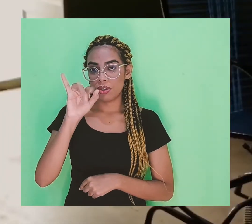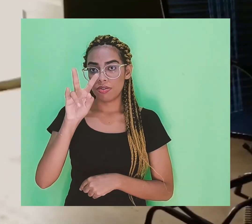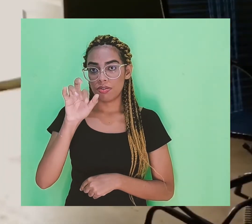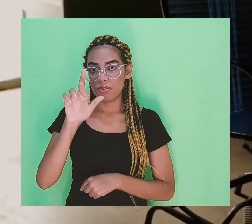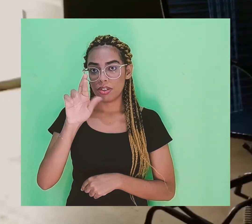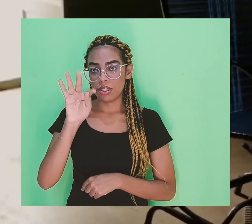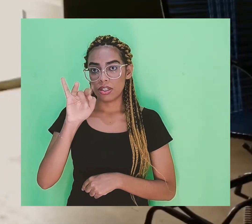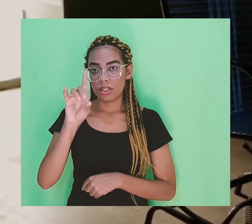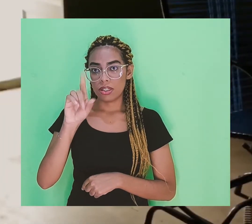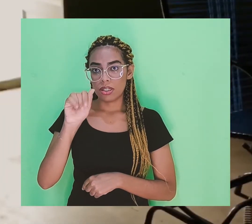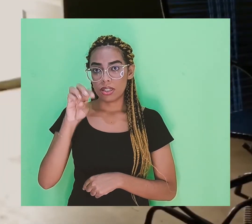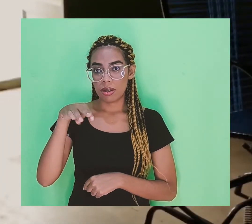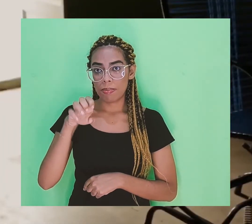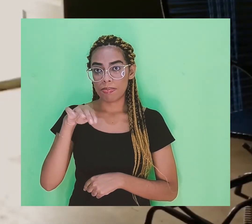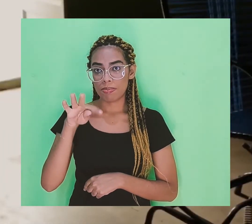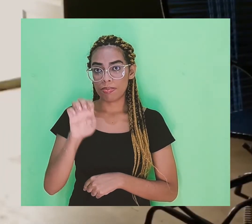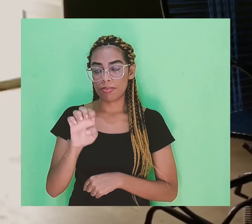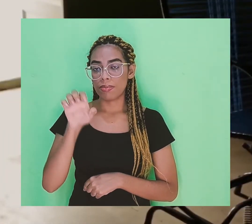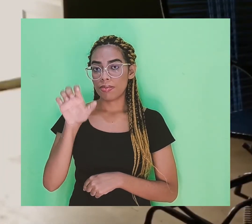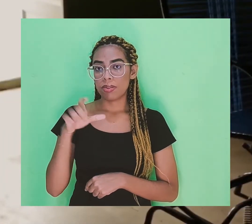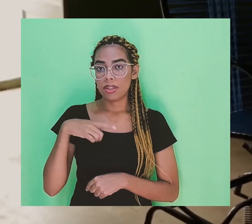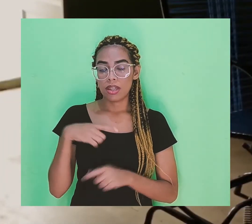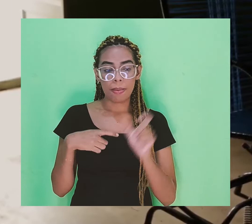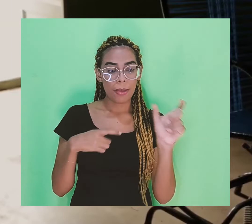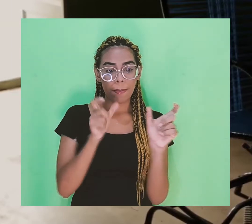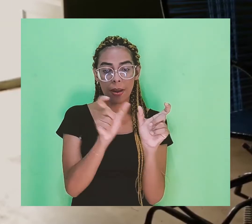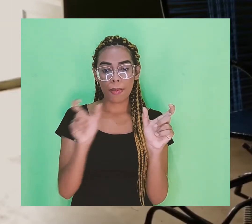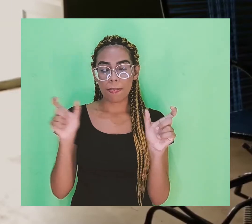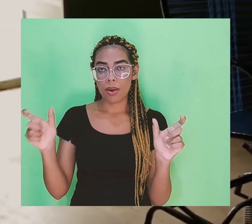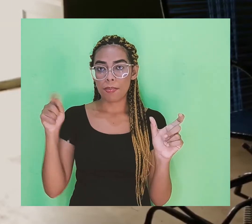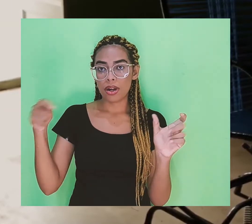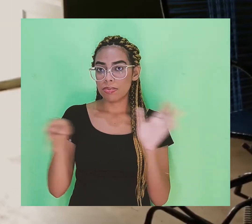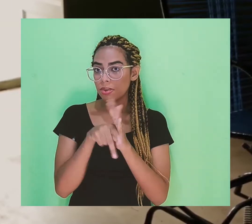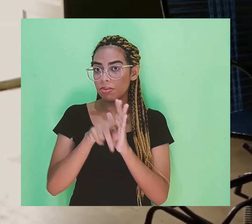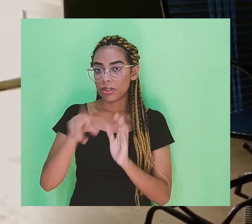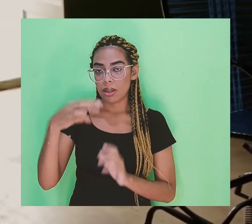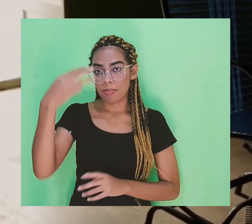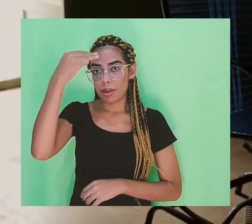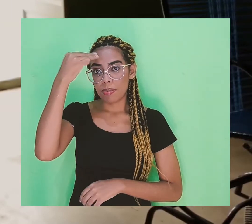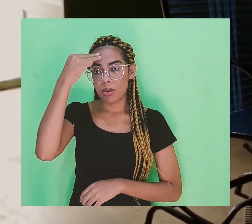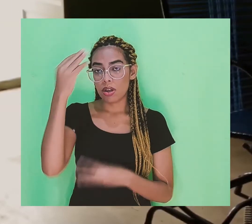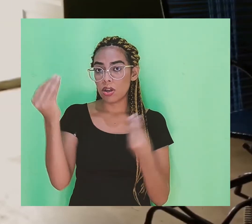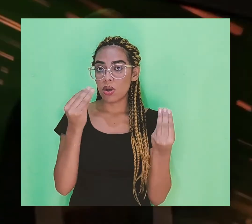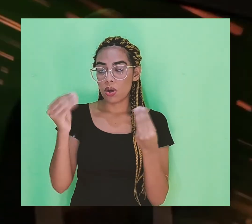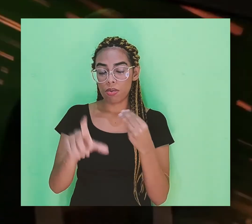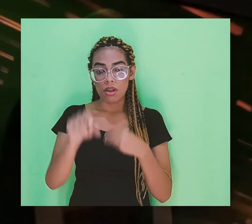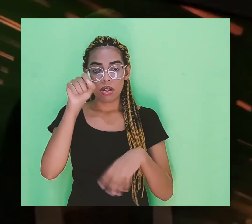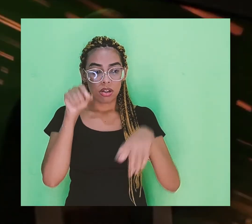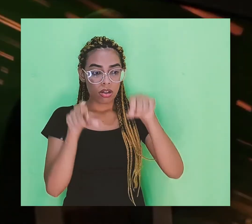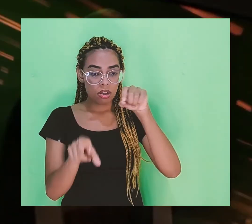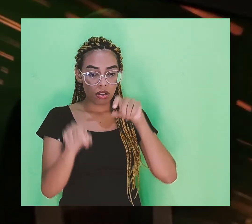vocês assistiram. Tem toda uma questão, tem várias bolinhas, várias cápsulas com as memórias daquela criança e de como ela